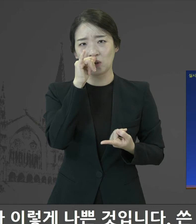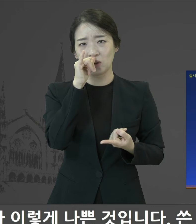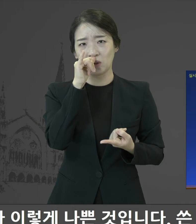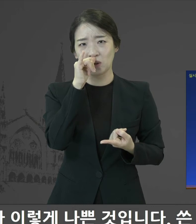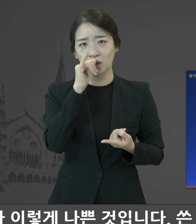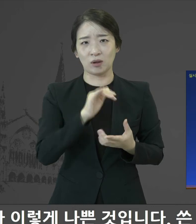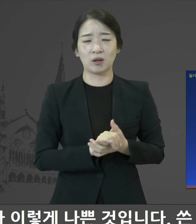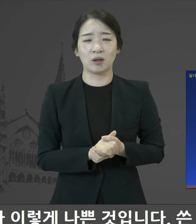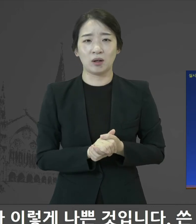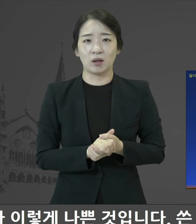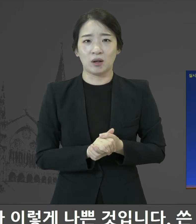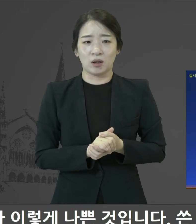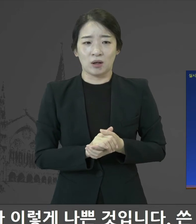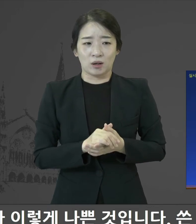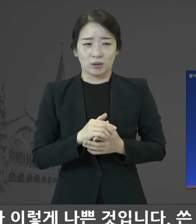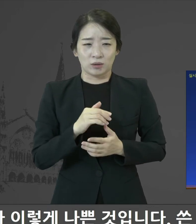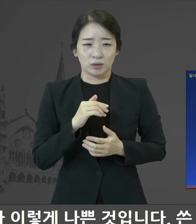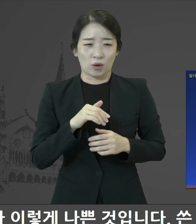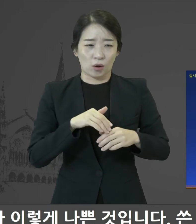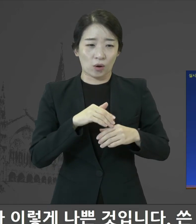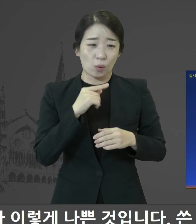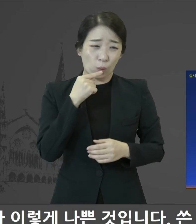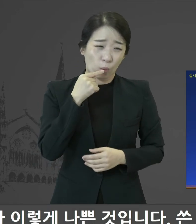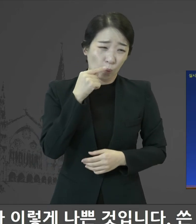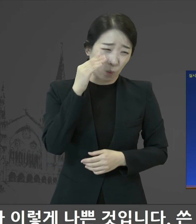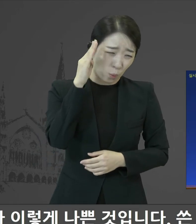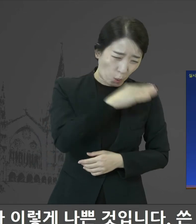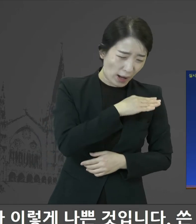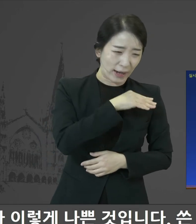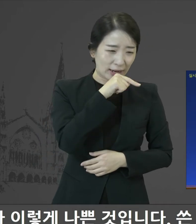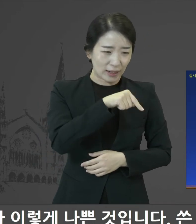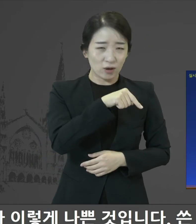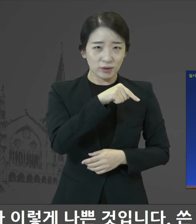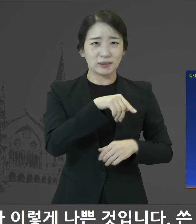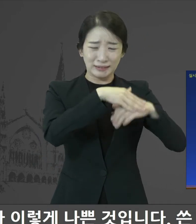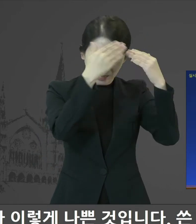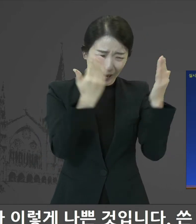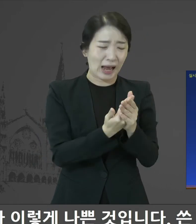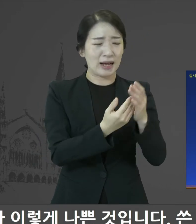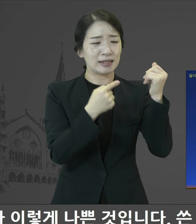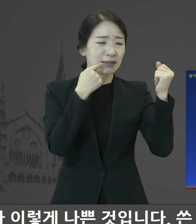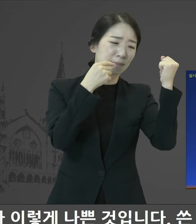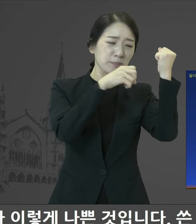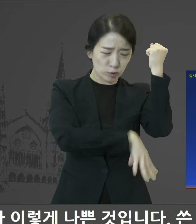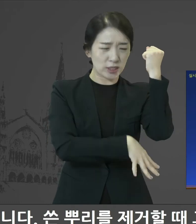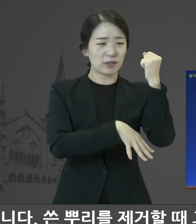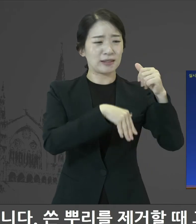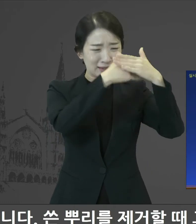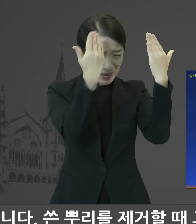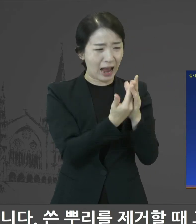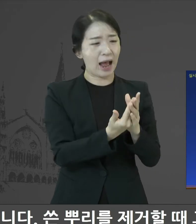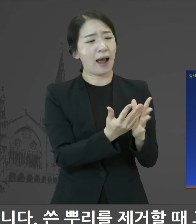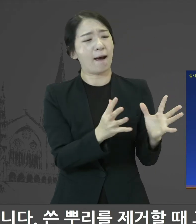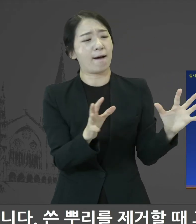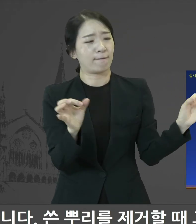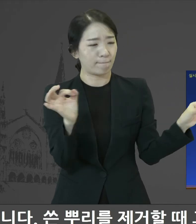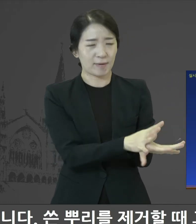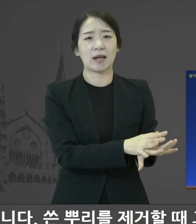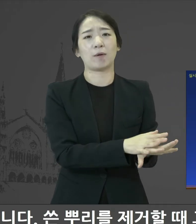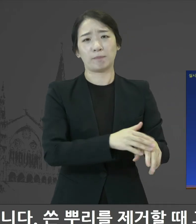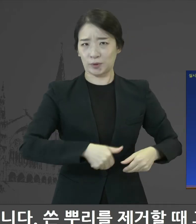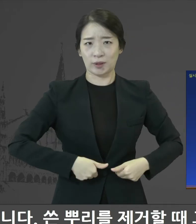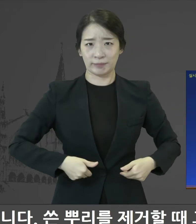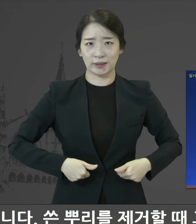함께 제거해야 이게 완벽한 제거가 된다는 겁니다. 기억하시기를 주 안에서 소망합니다. 여러분, 이 고약한